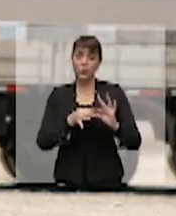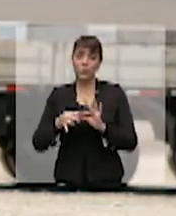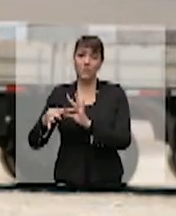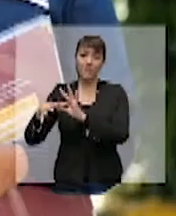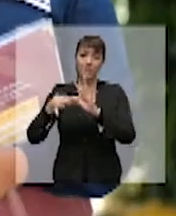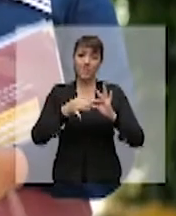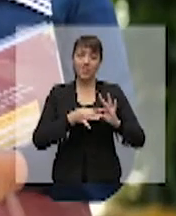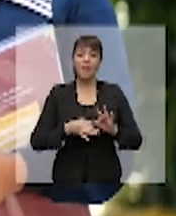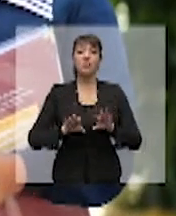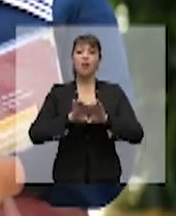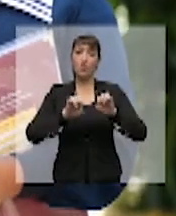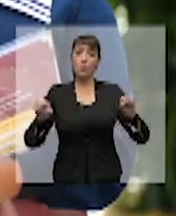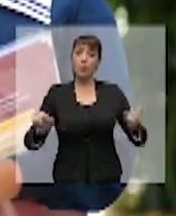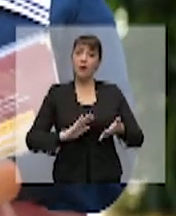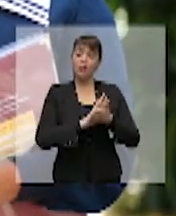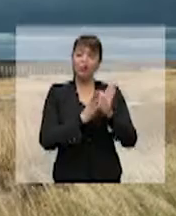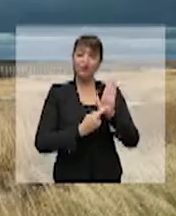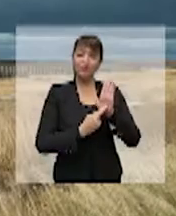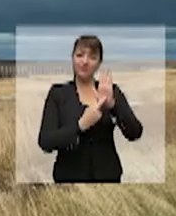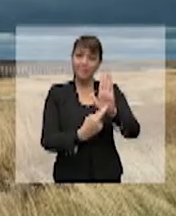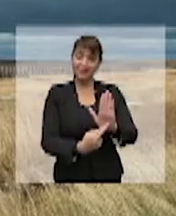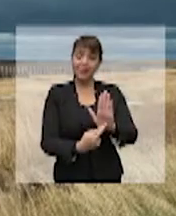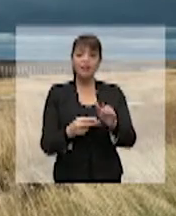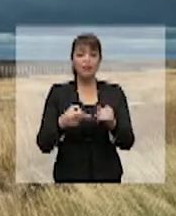que somos, a un acuerdo que nos interprete a todos. Y